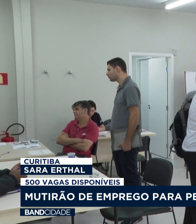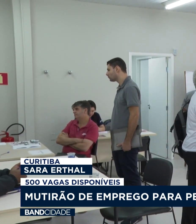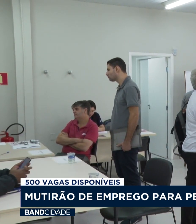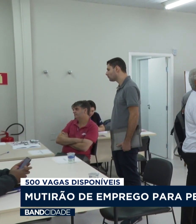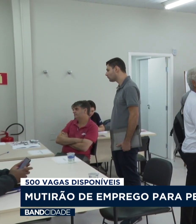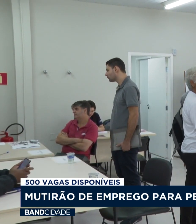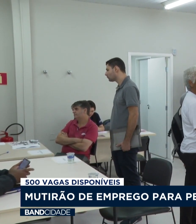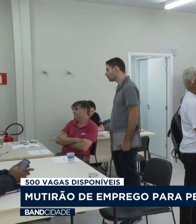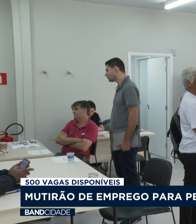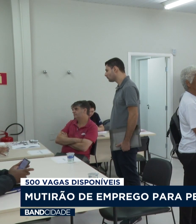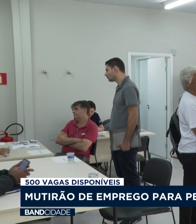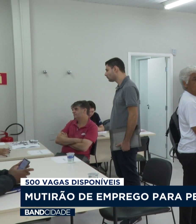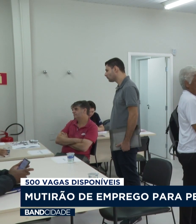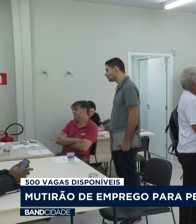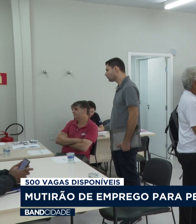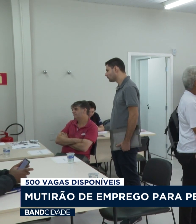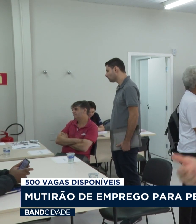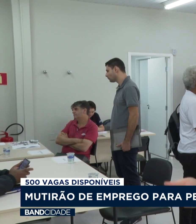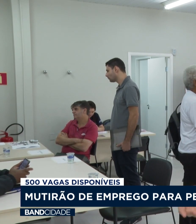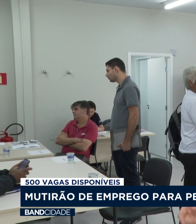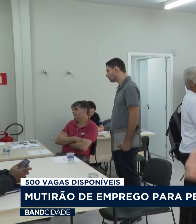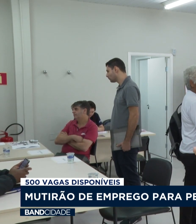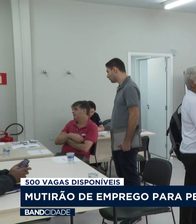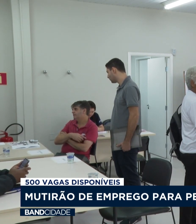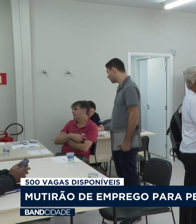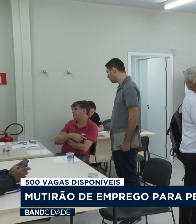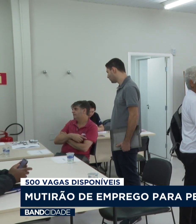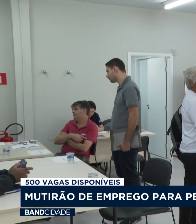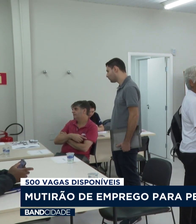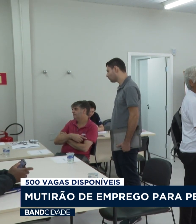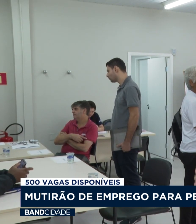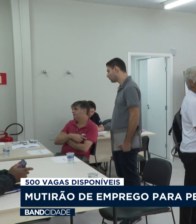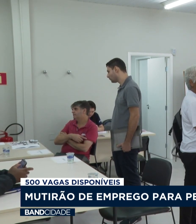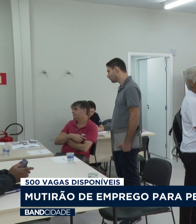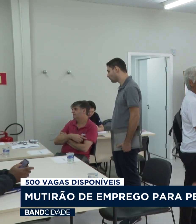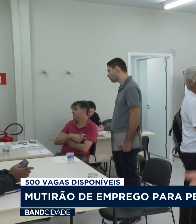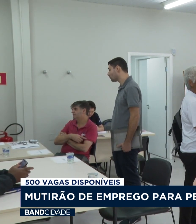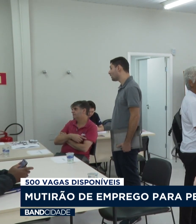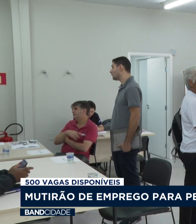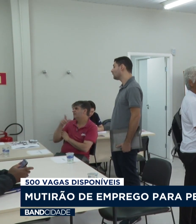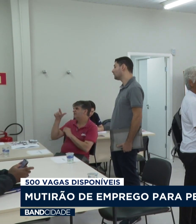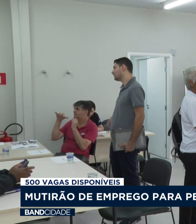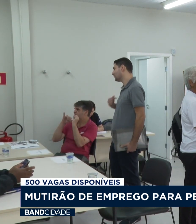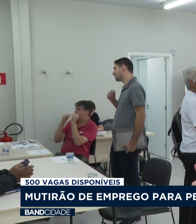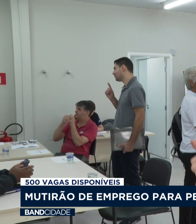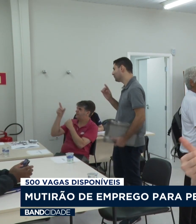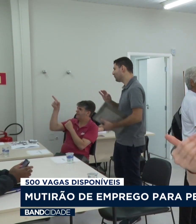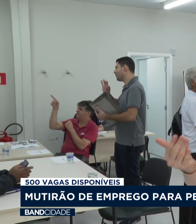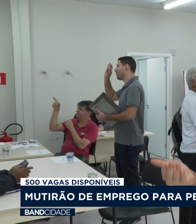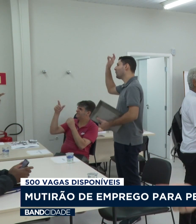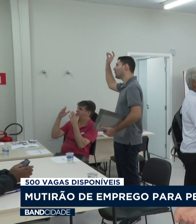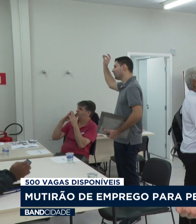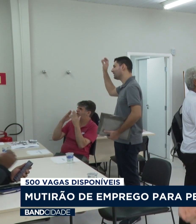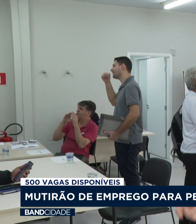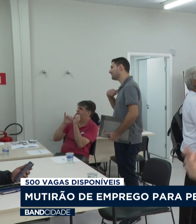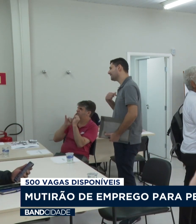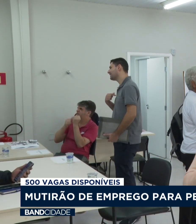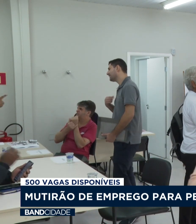além dos documentos pessoais, o currículo e também um laudo médico que comprove a deficiência dele e